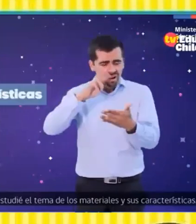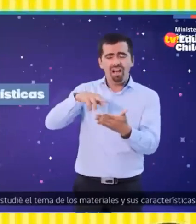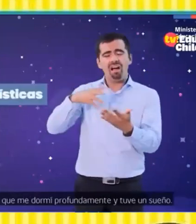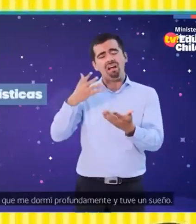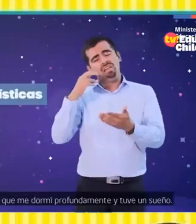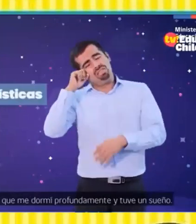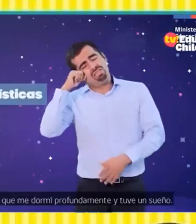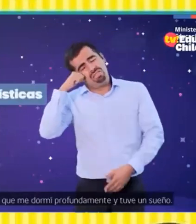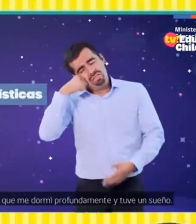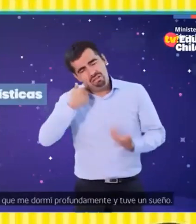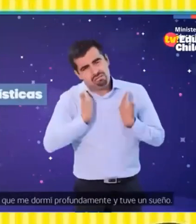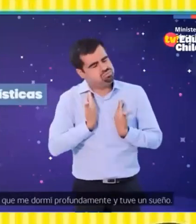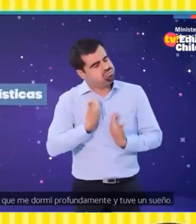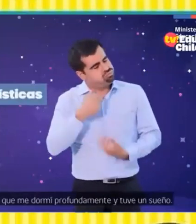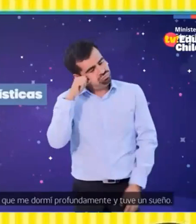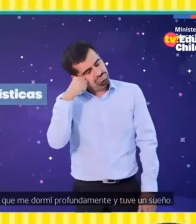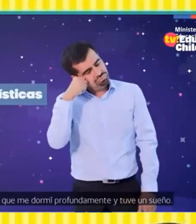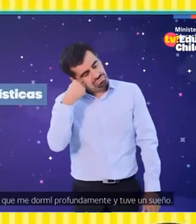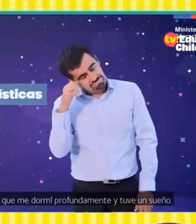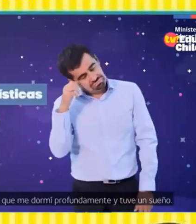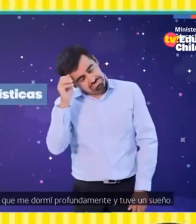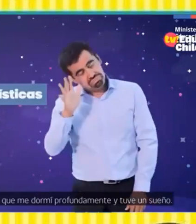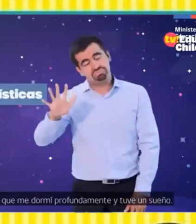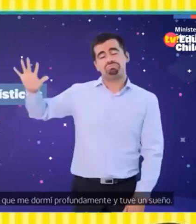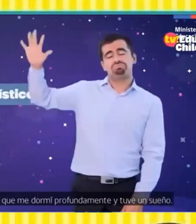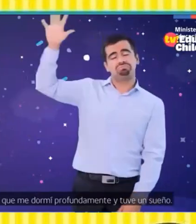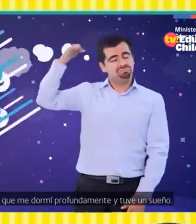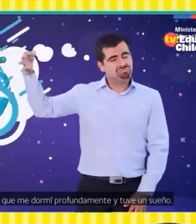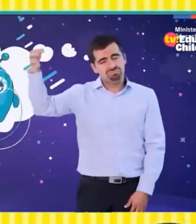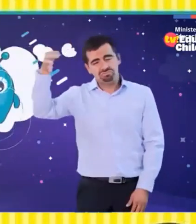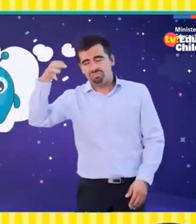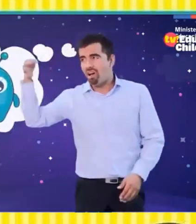características. Estudié tanto que me dormí profundamente y tuve un sueño.